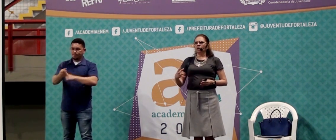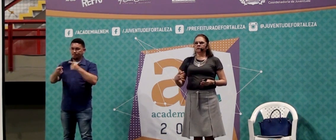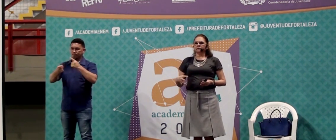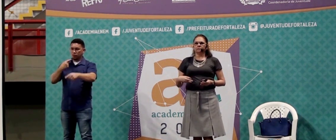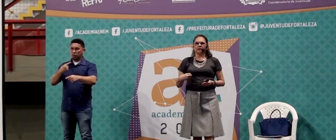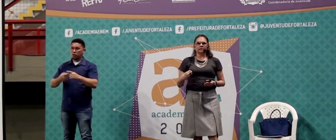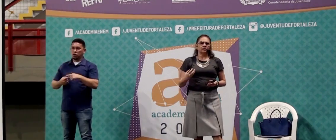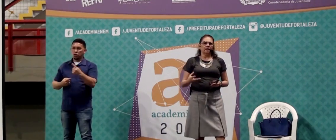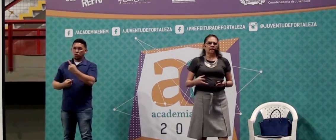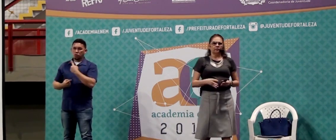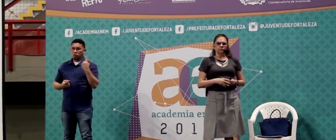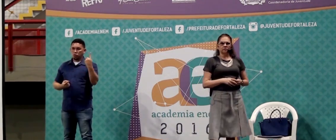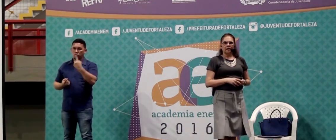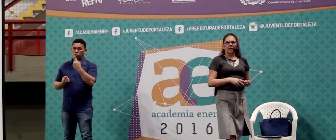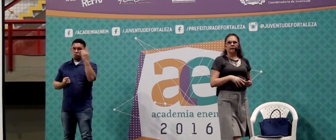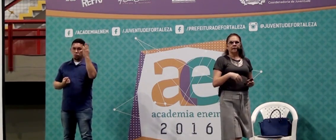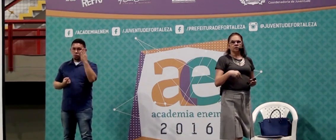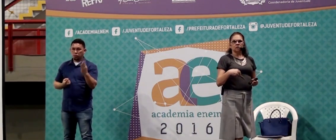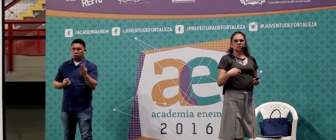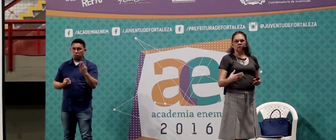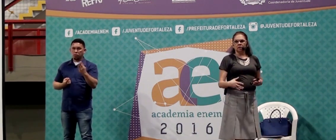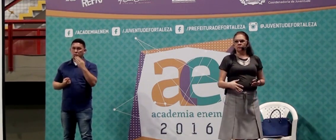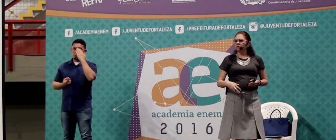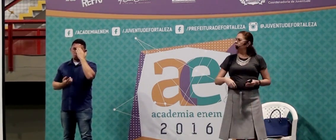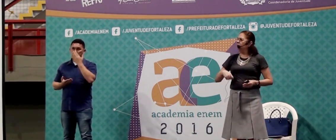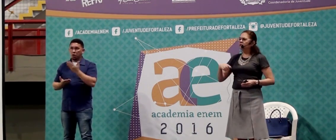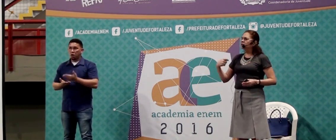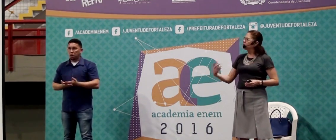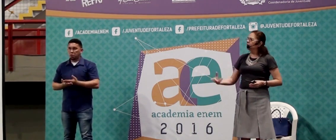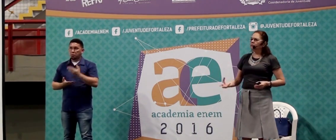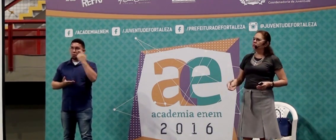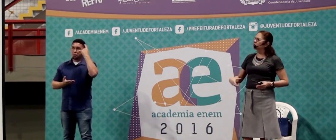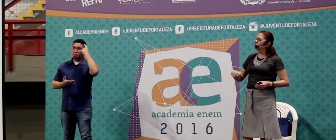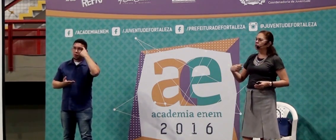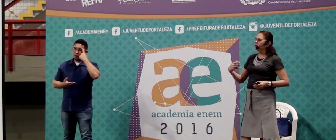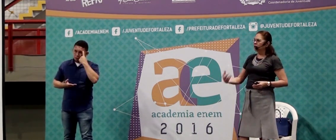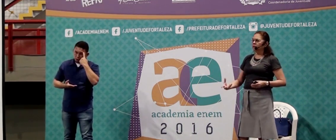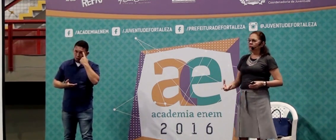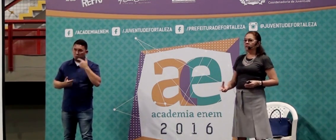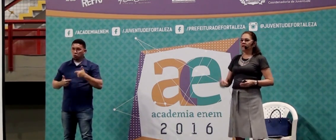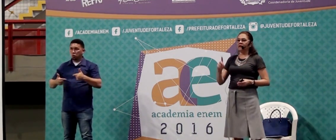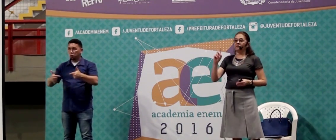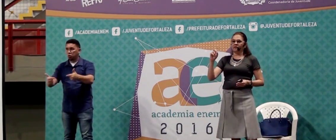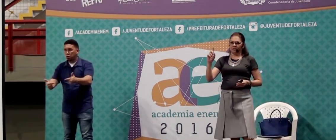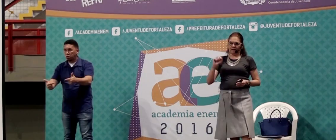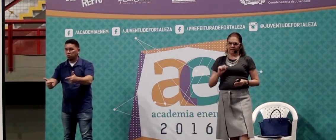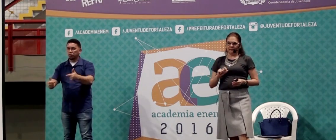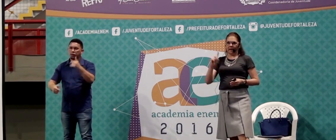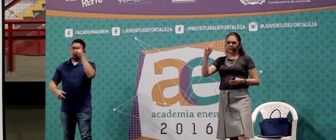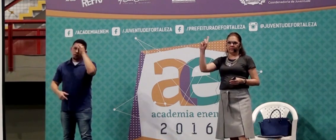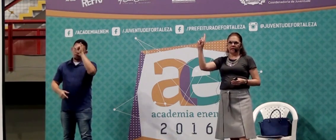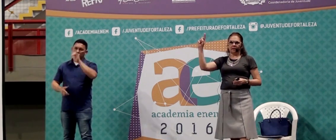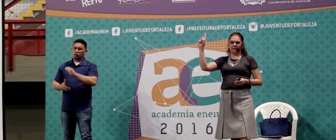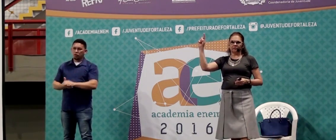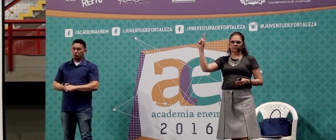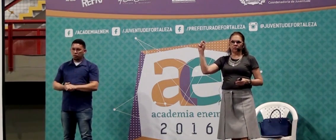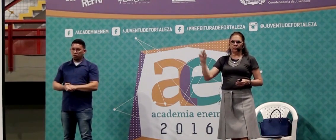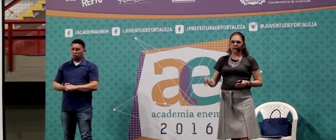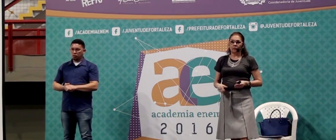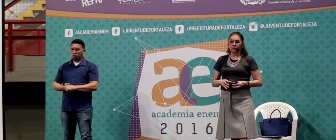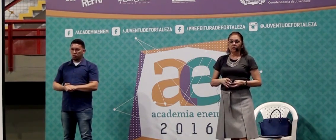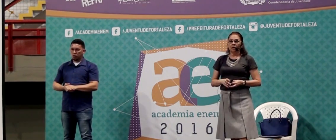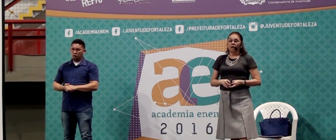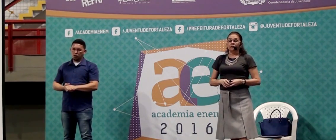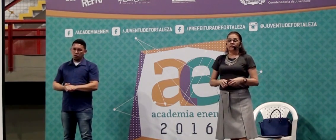assim: nós brasileiros acreditamos, pensamos, lutamos, evitem. A primeira pessoa